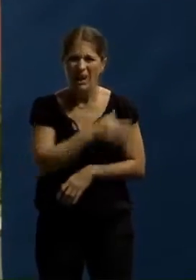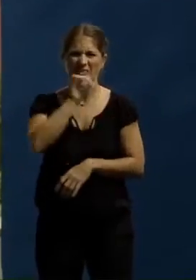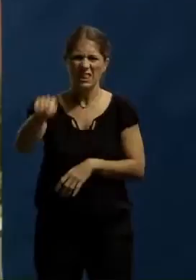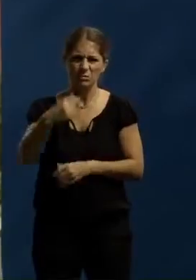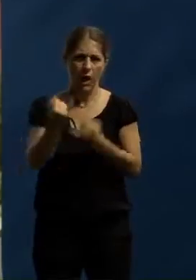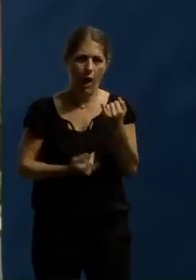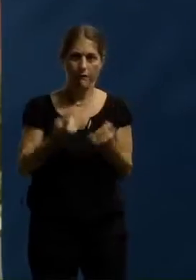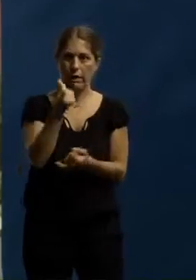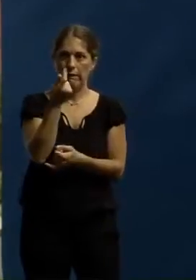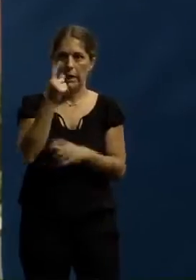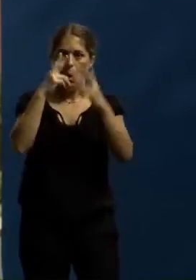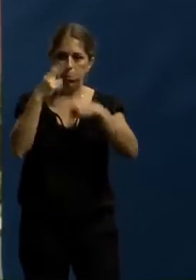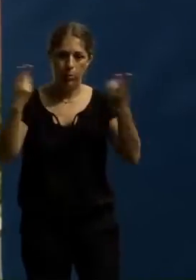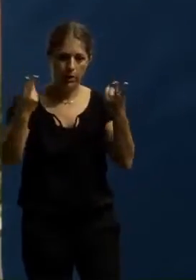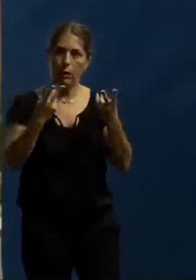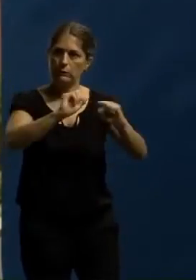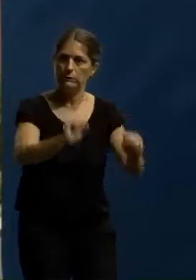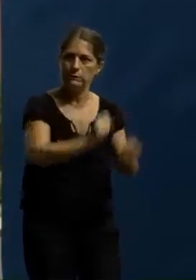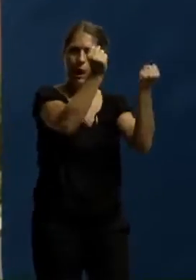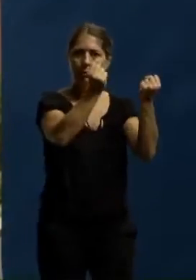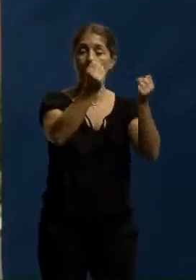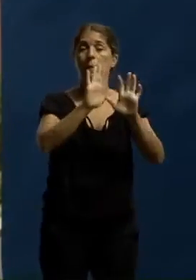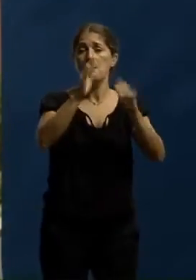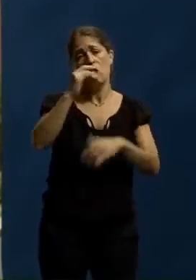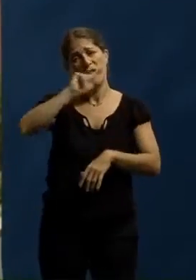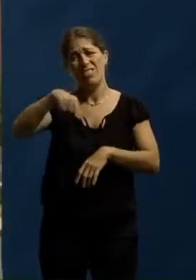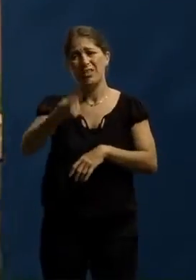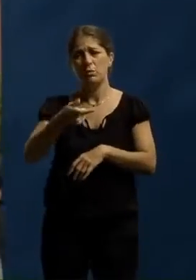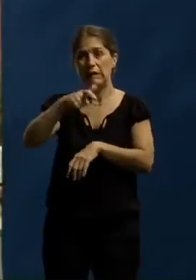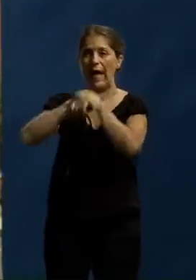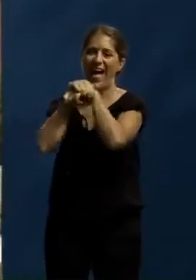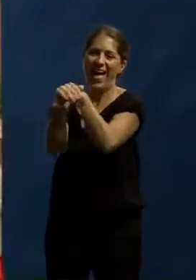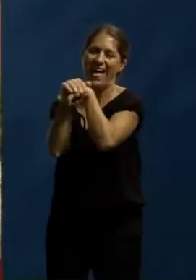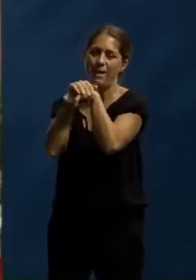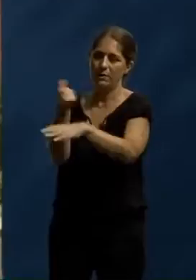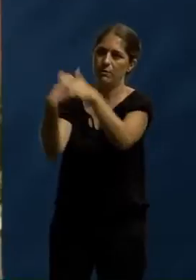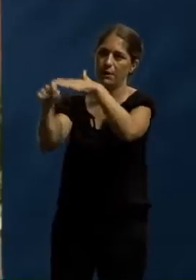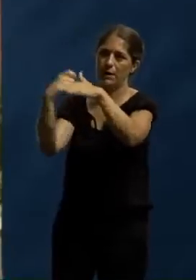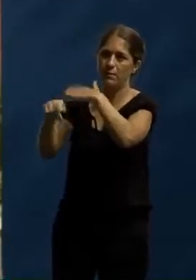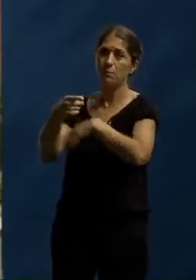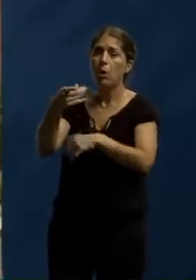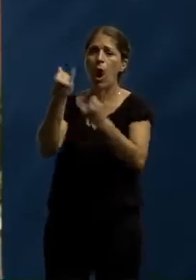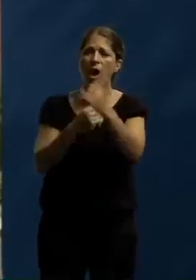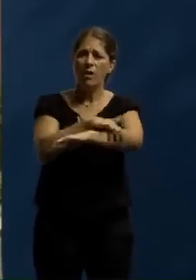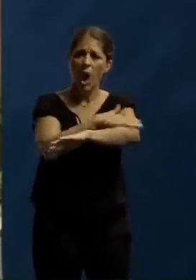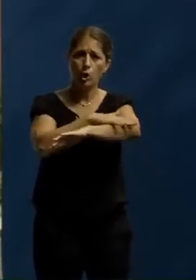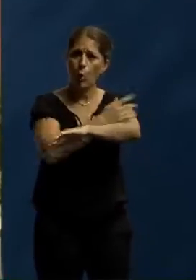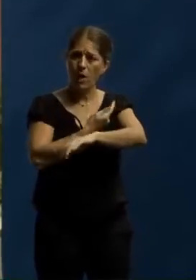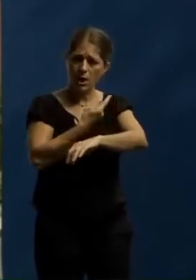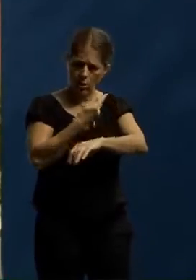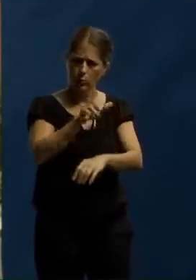con diñeiros públicos e logo mal vendida aos amiguetes, esquecéndose de que había que gobernar para o país e non para uns